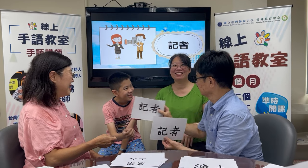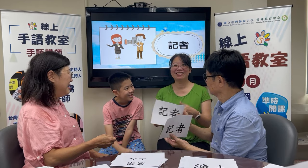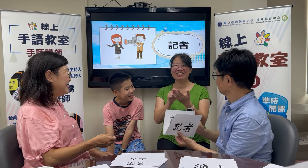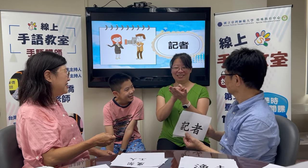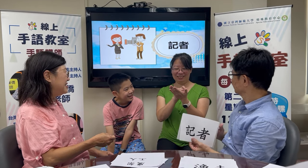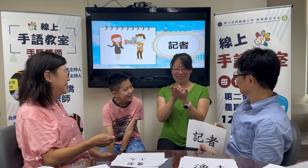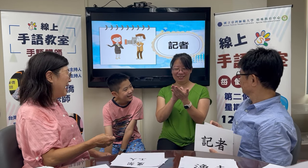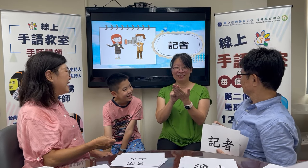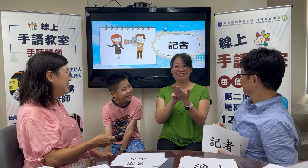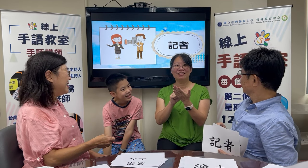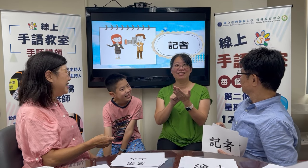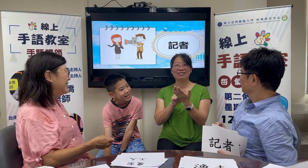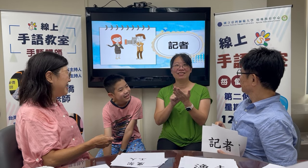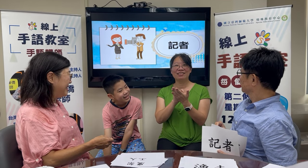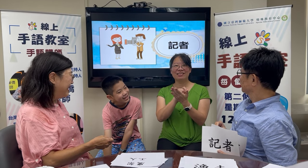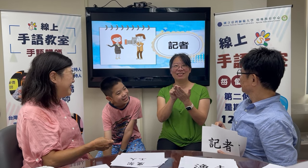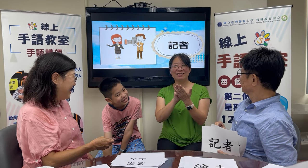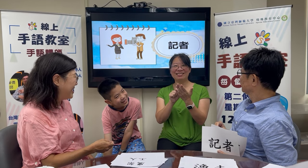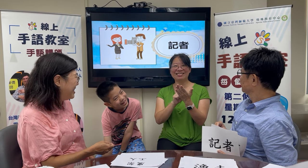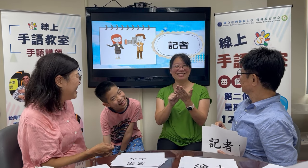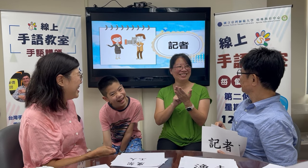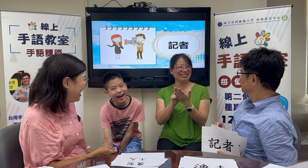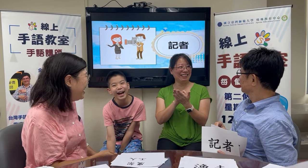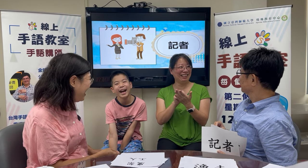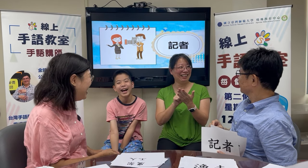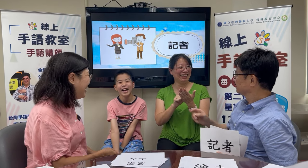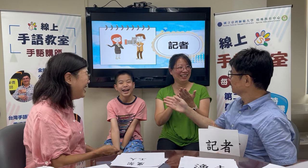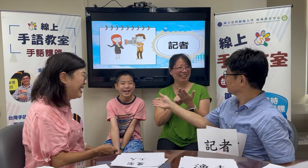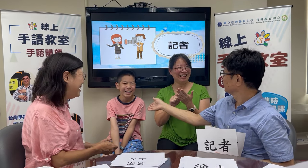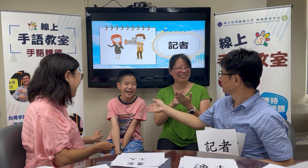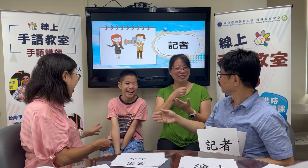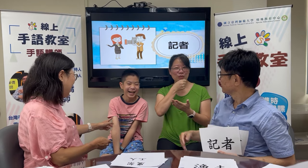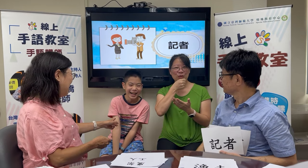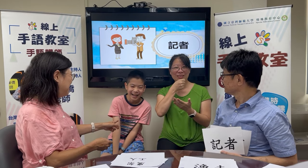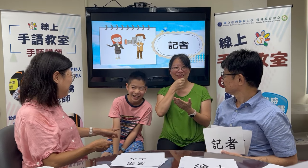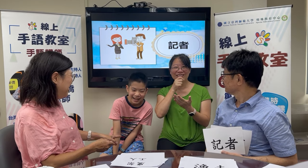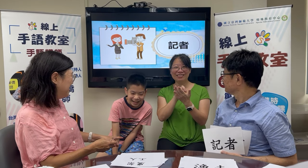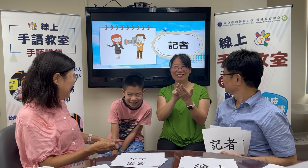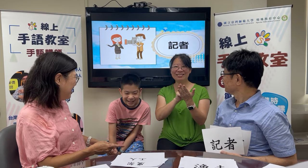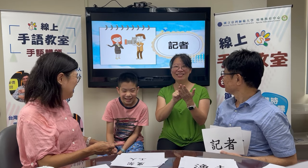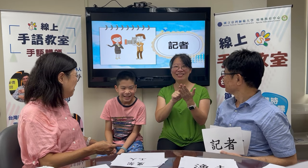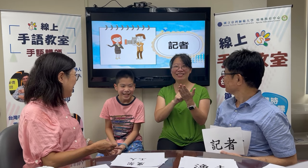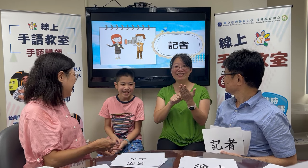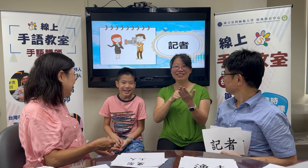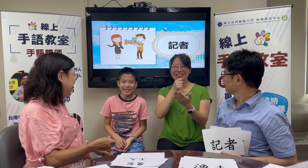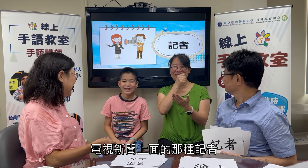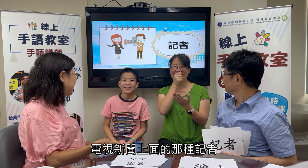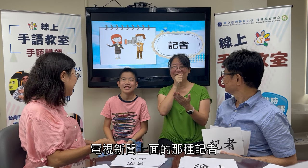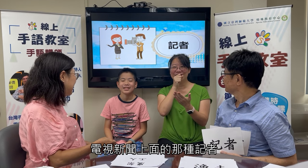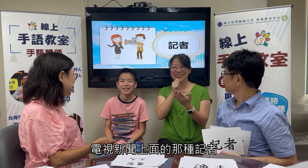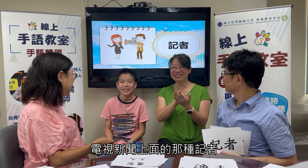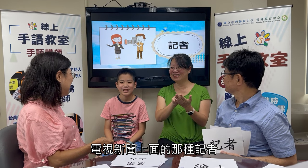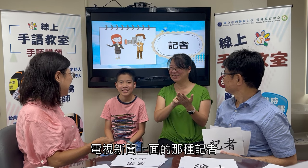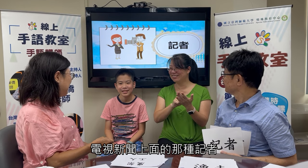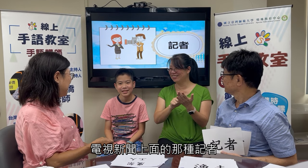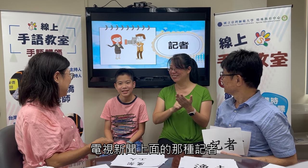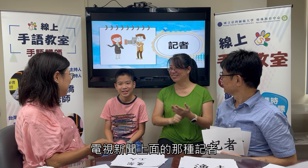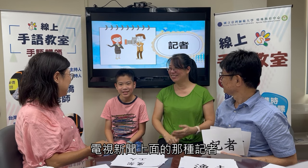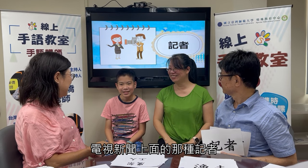电视系，哎，可以，可以，可以，可以，好，俊明的电视新闻上面的那种记者，